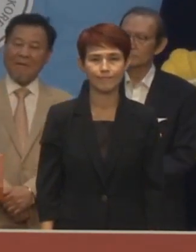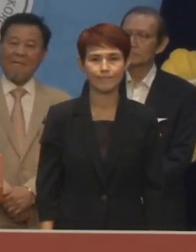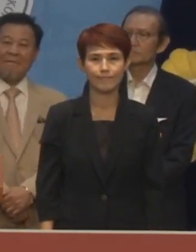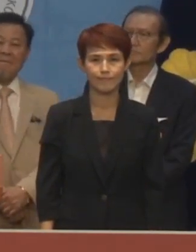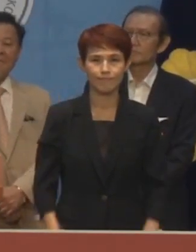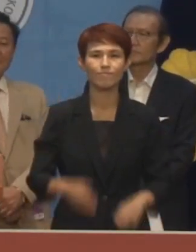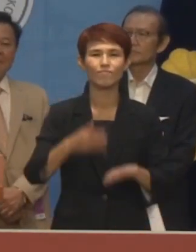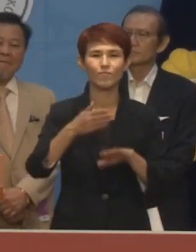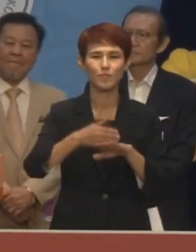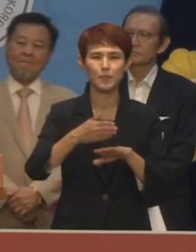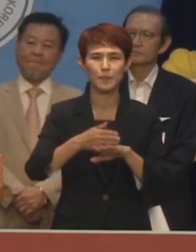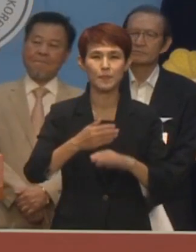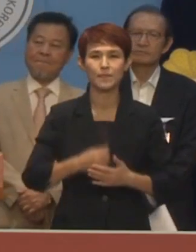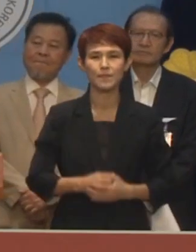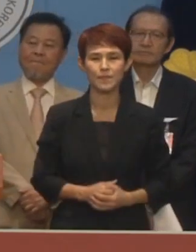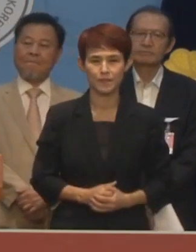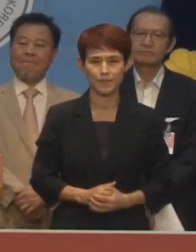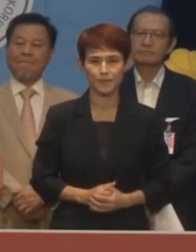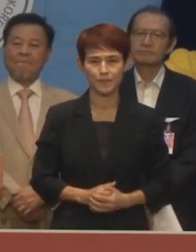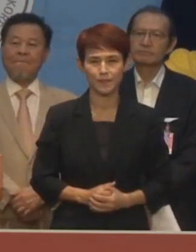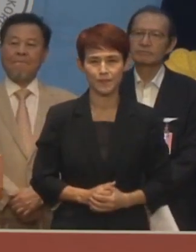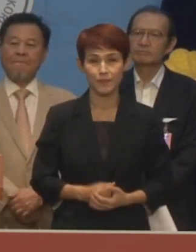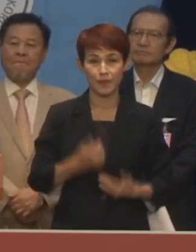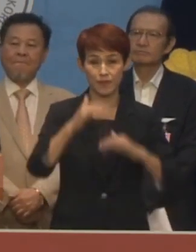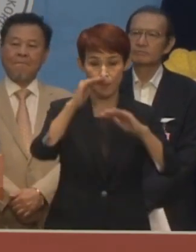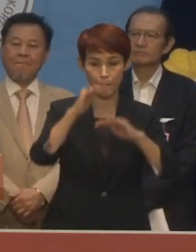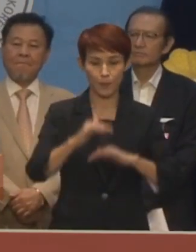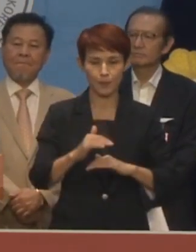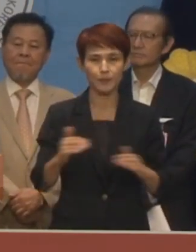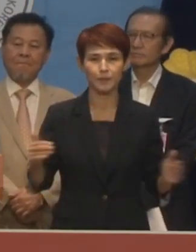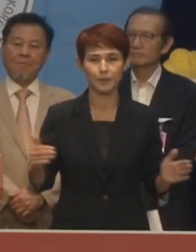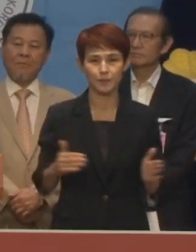예, 감사합니다. 이상으로 저희들이 준비한 원고는